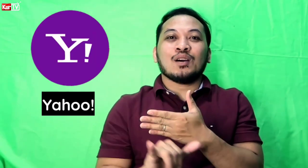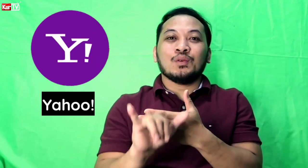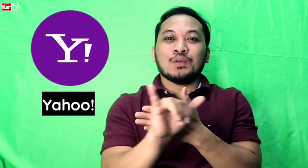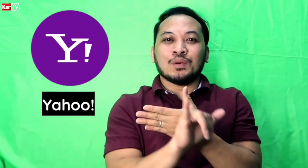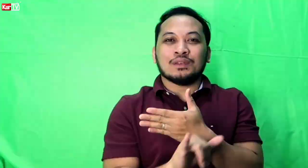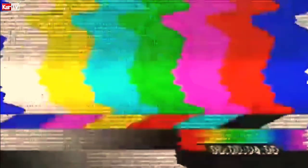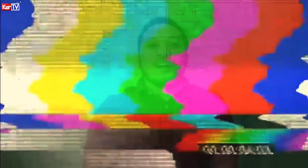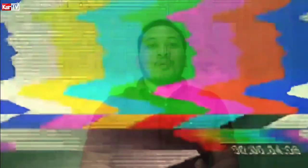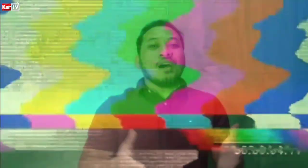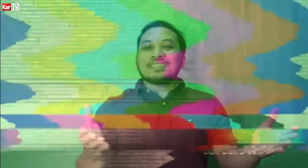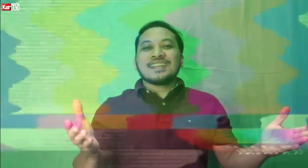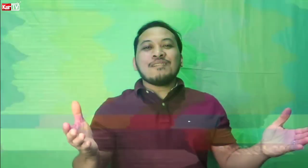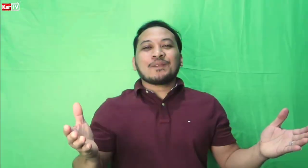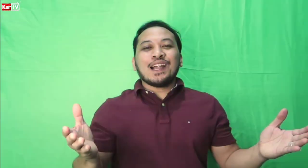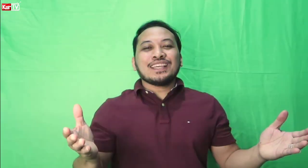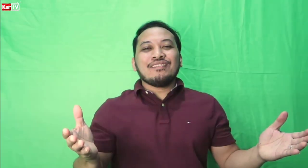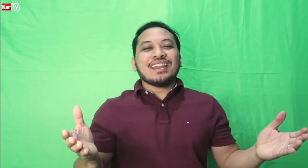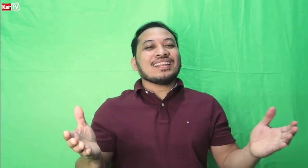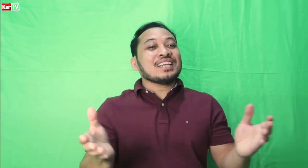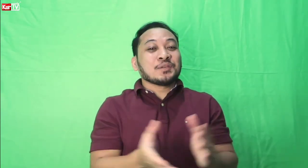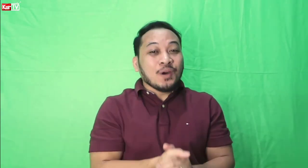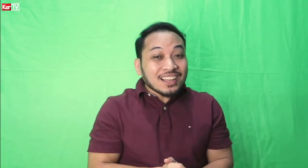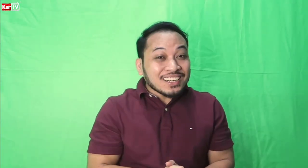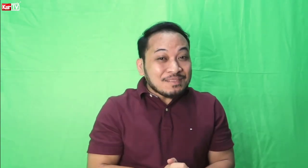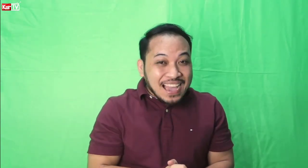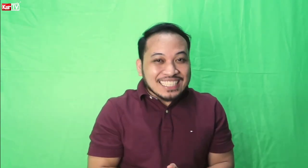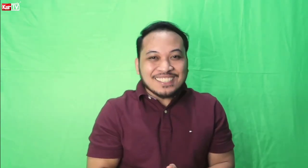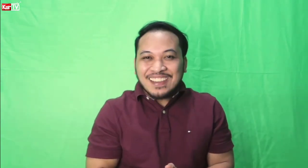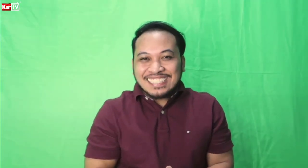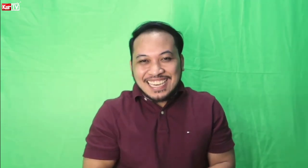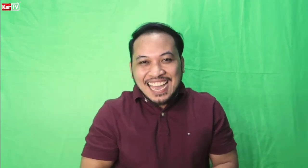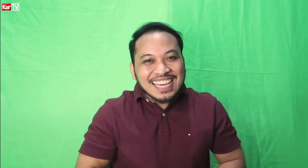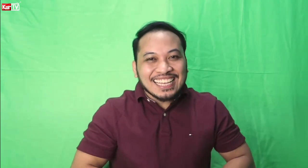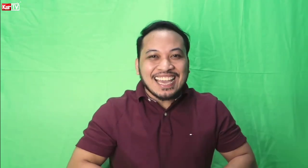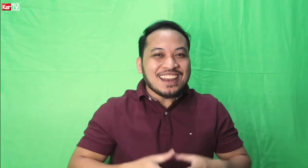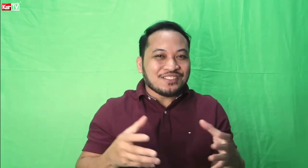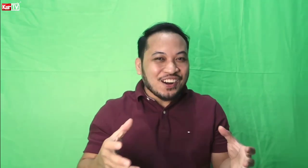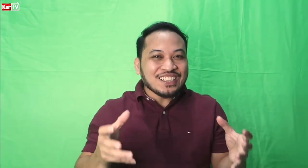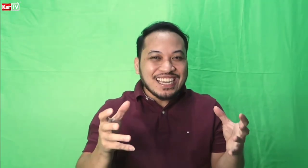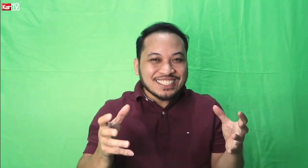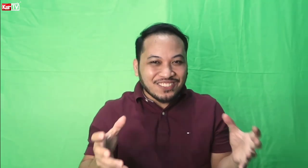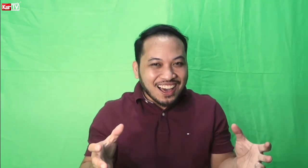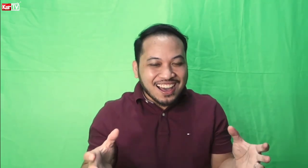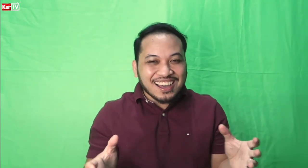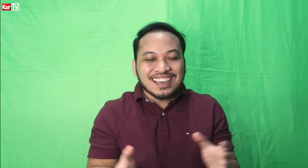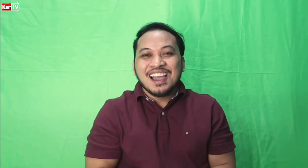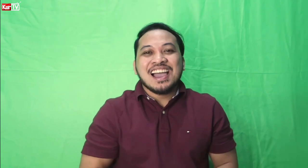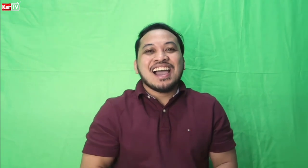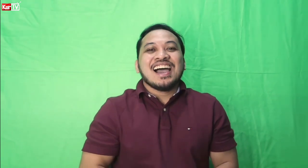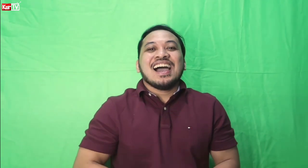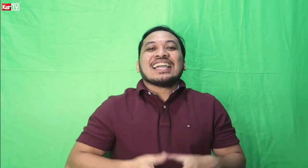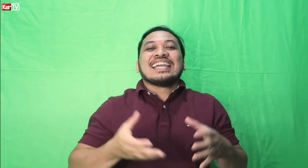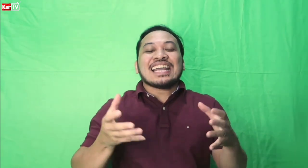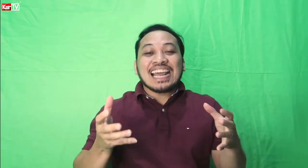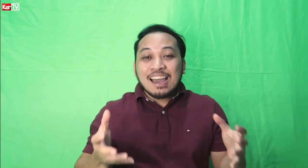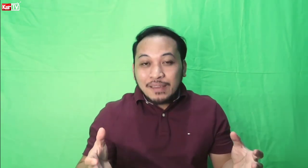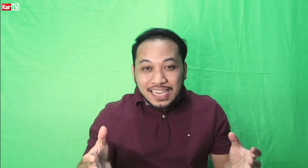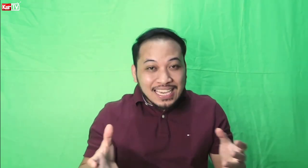Yahoo. What's up, KurTV addicts? Welcome back to my channel. And for today's vlog, grabe, it